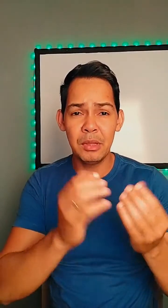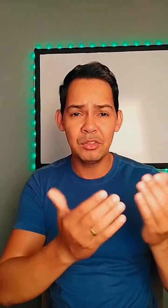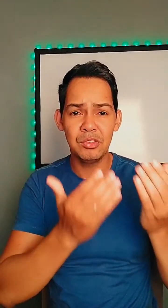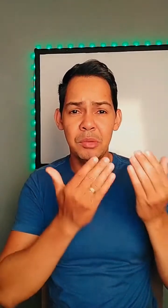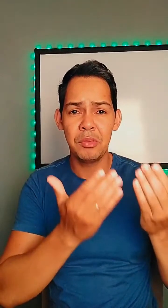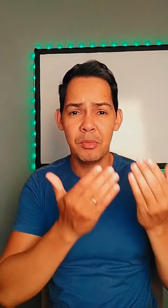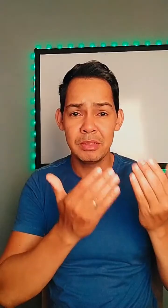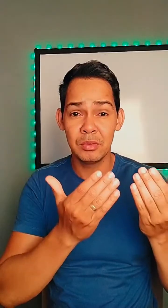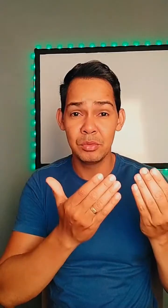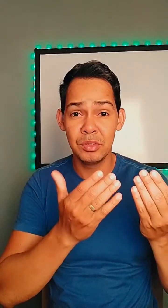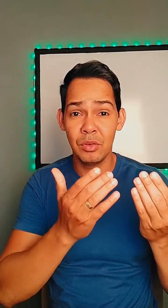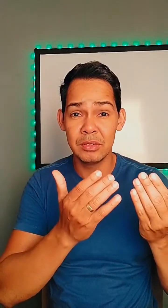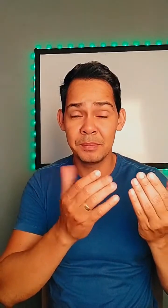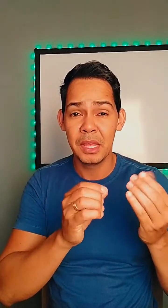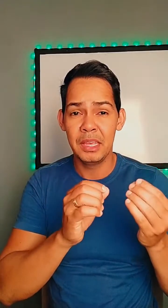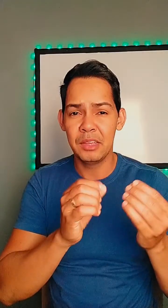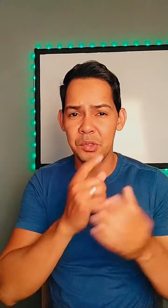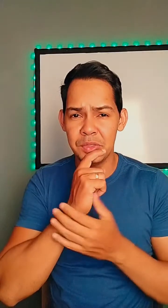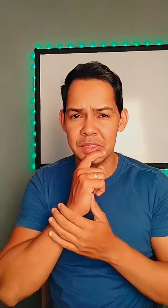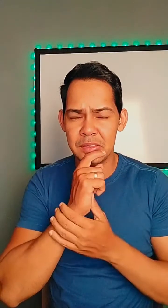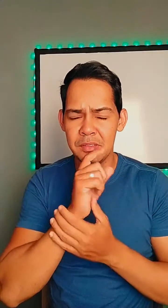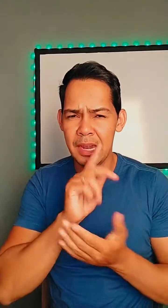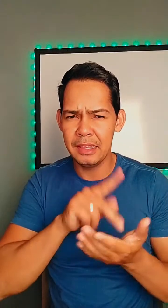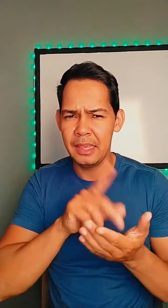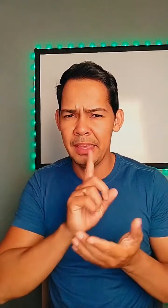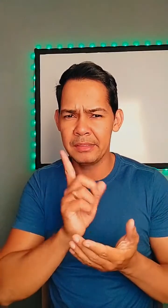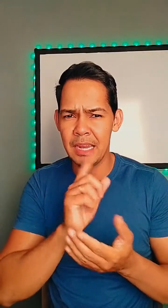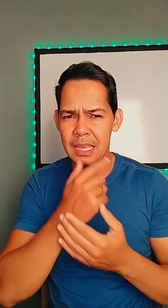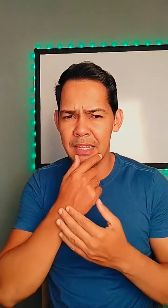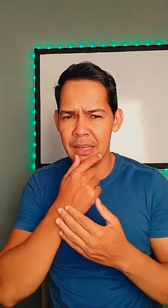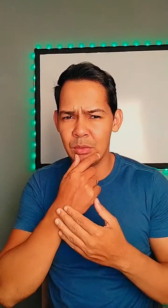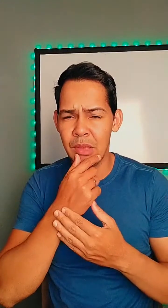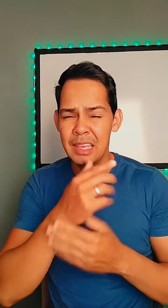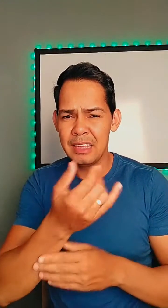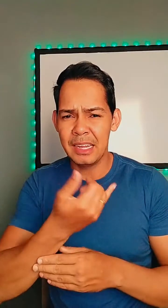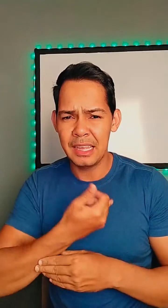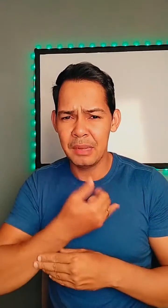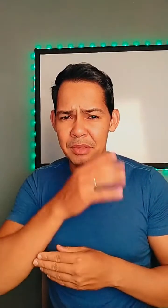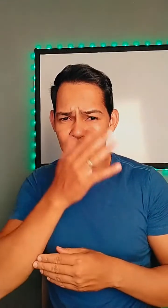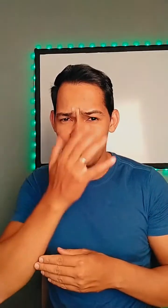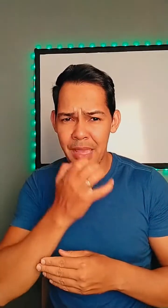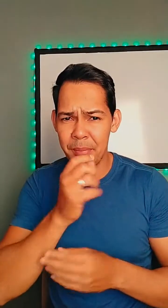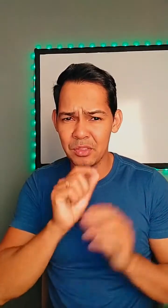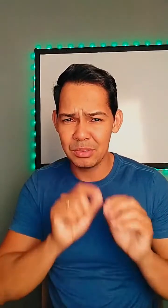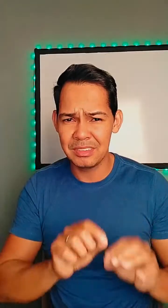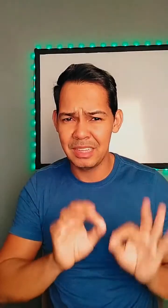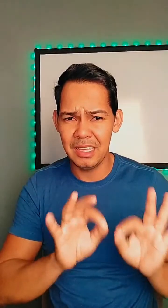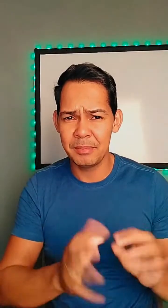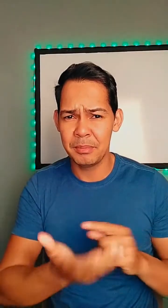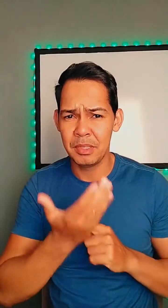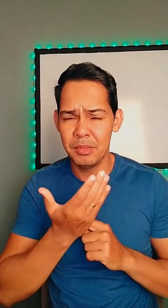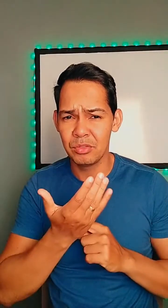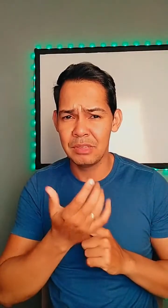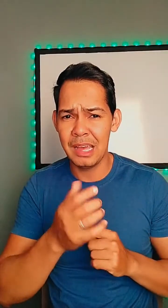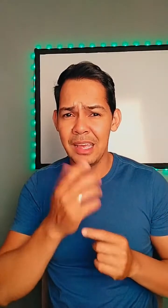tem uma informação duvidosa e a gente fica assim, será que é? Será que não? Será que aquela pessoa é a pessoa certa para poder me ajudar? Será